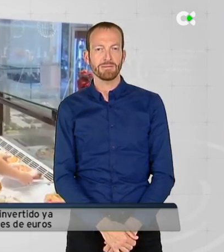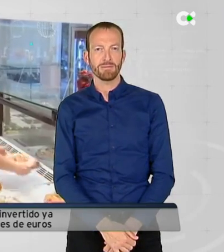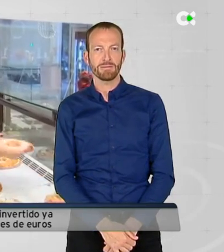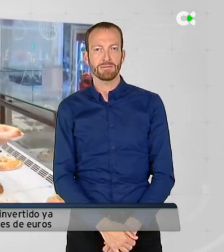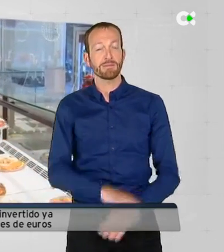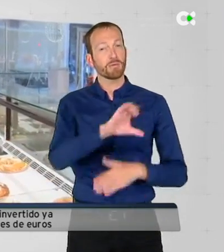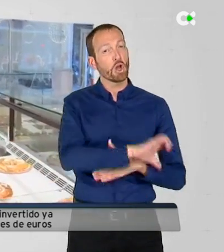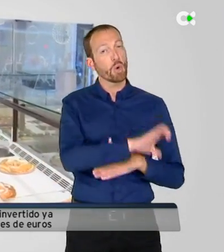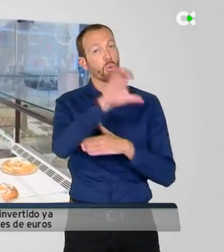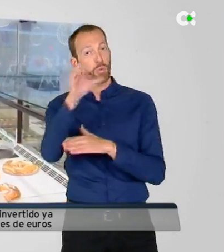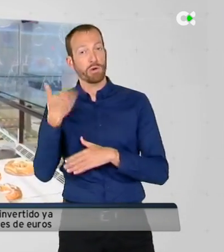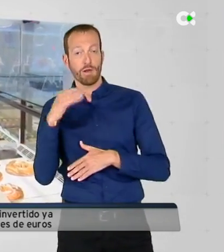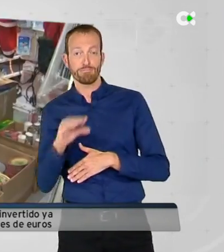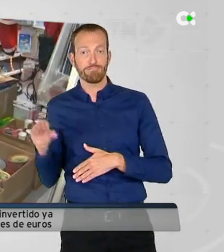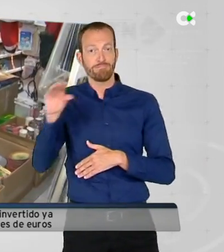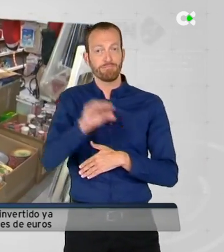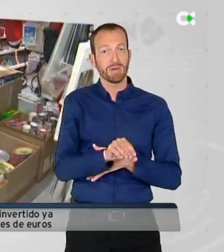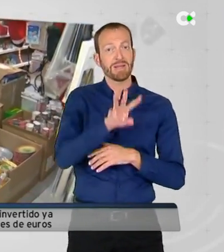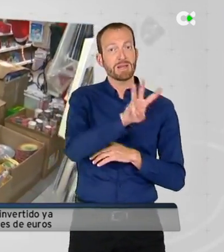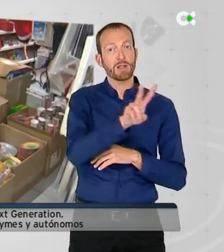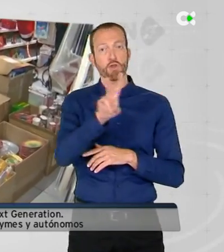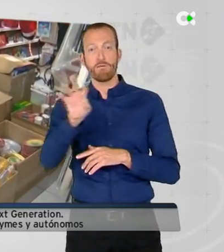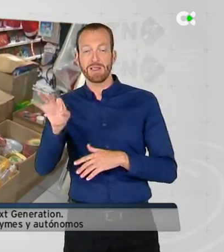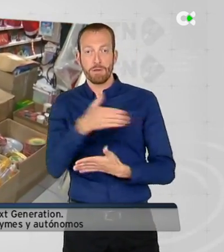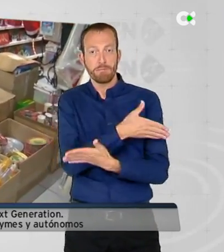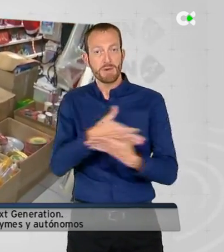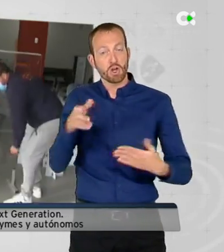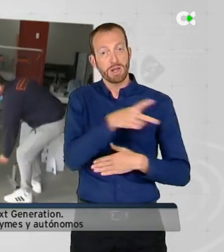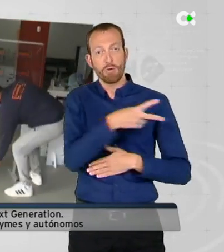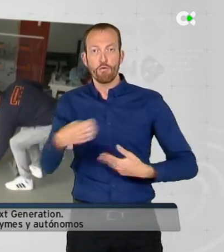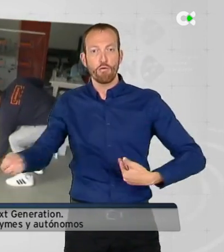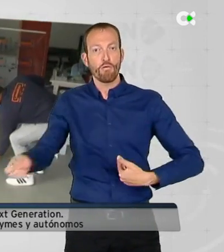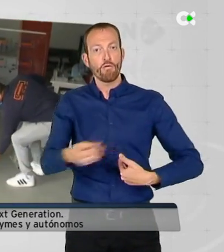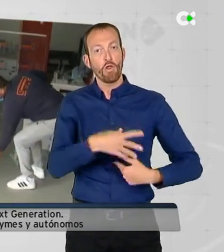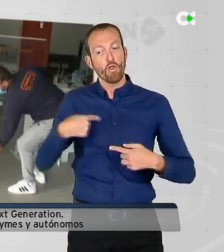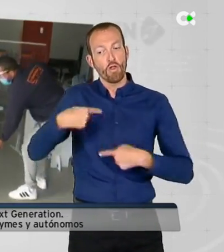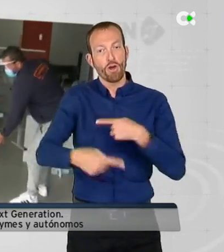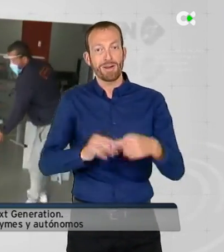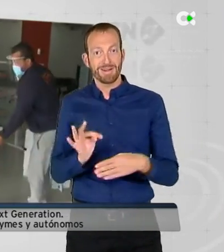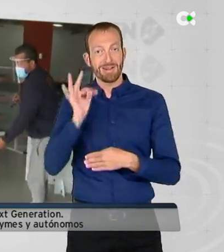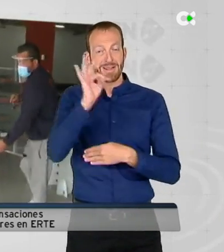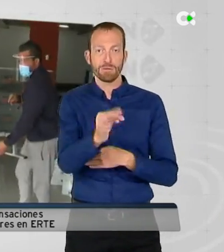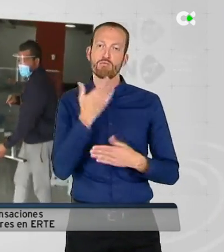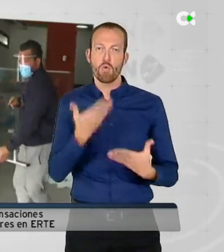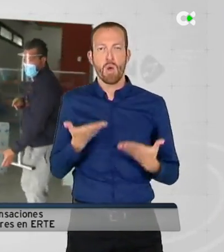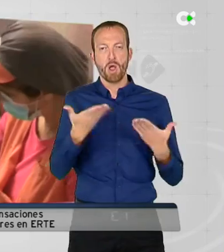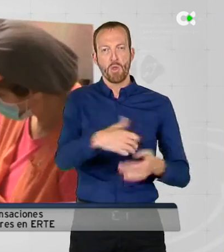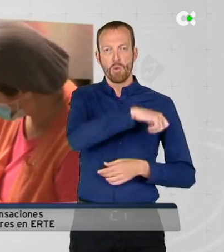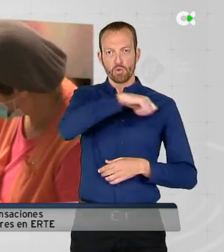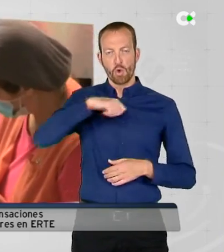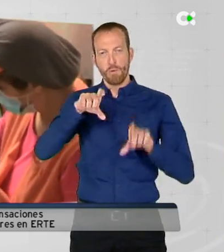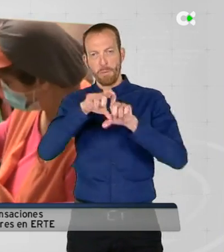Europa ha invertido ya 320 millones de euros del fondo Next Generation. Desde ayudas a pymes y autónomos, a